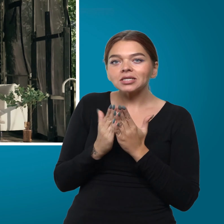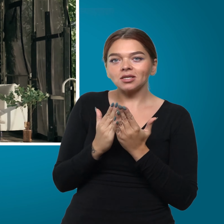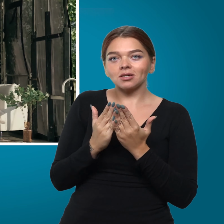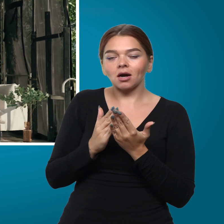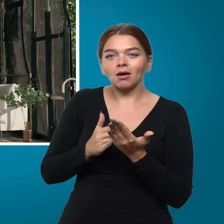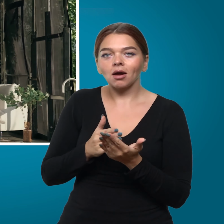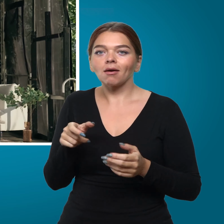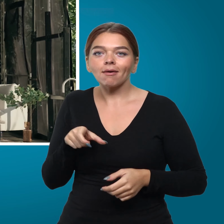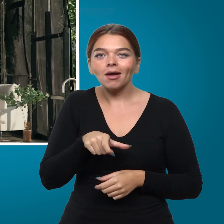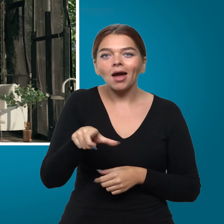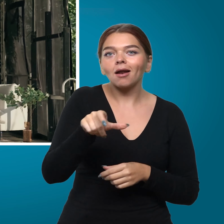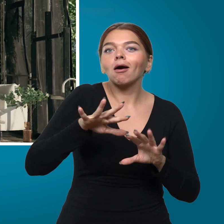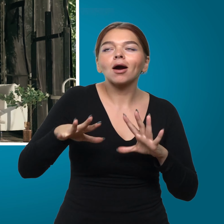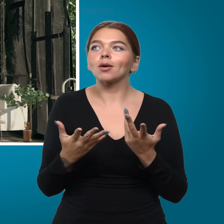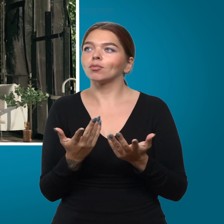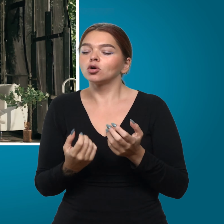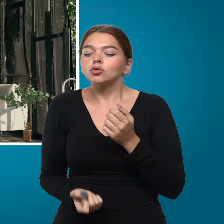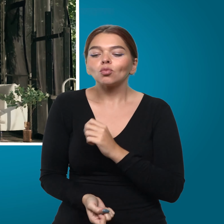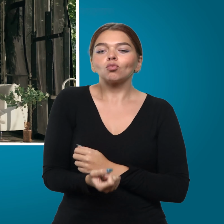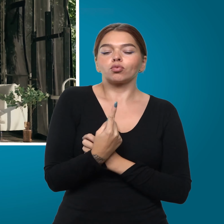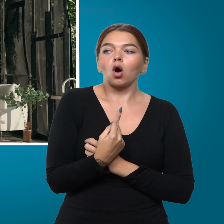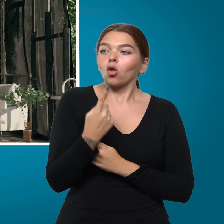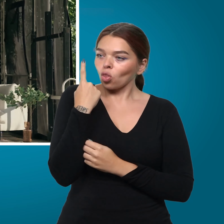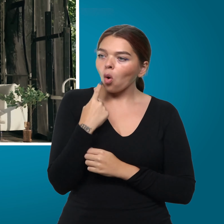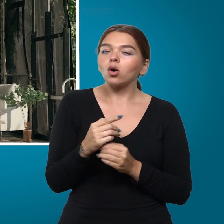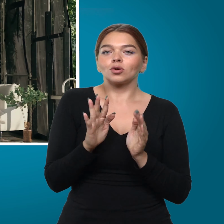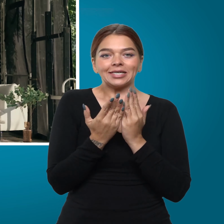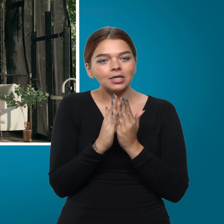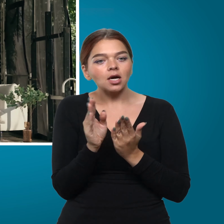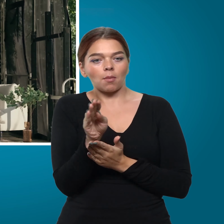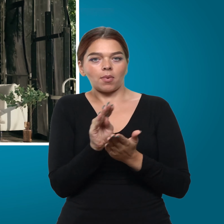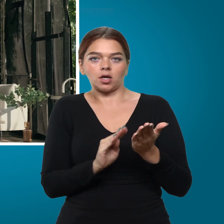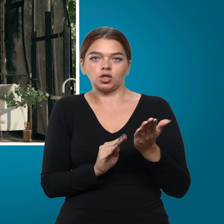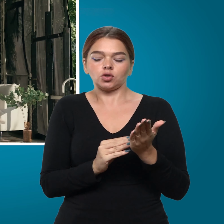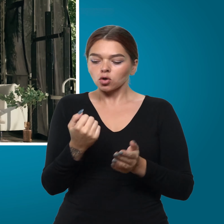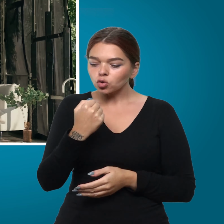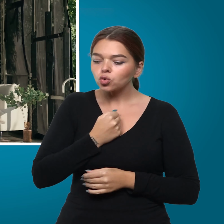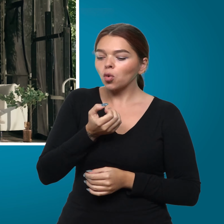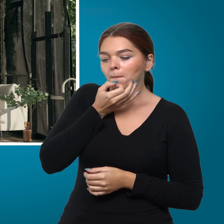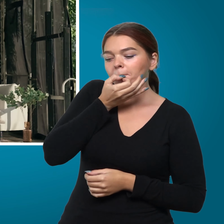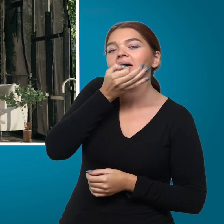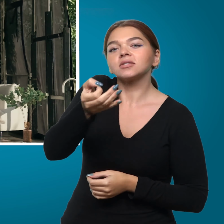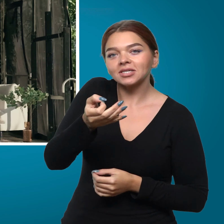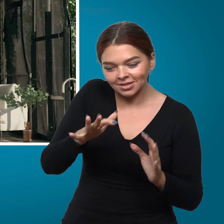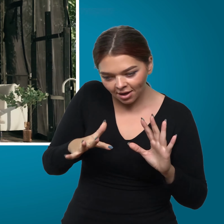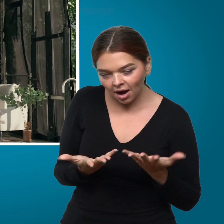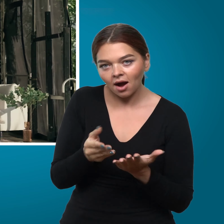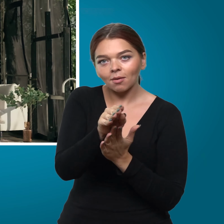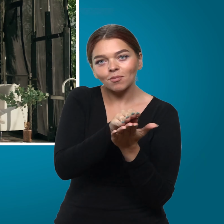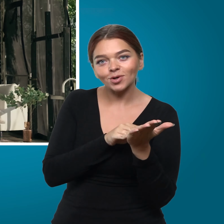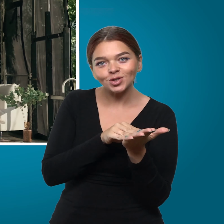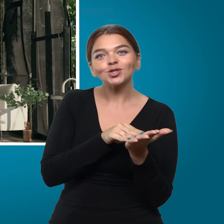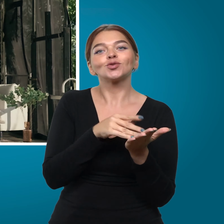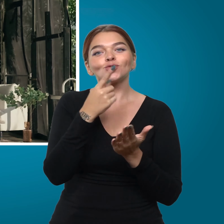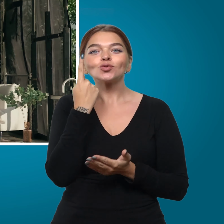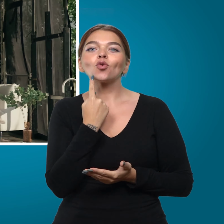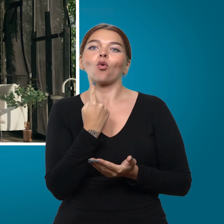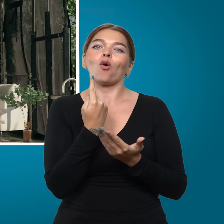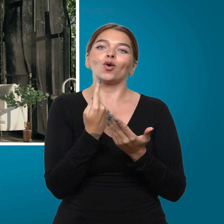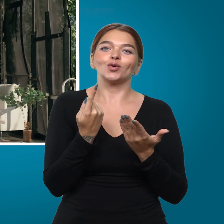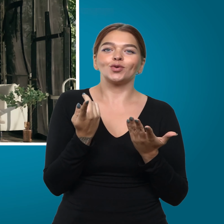papasakokit, kaip ten klostėsi visas šitas kelias, kada kilo tas poreikis, noras, žinojimas, kad aš turiu